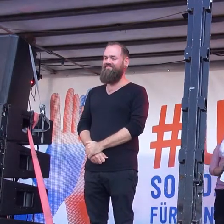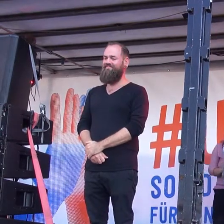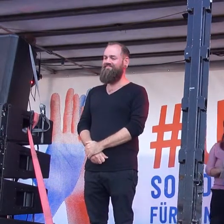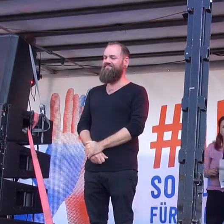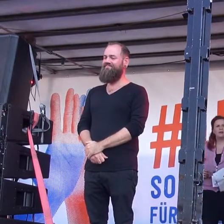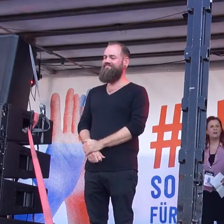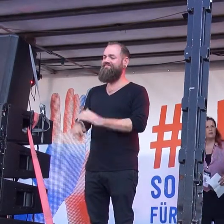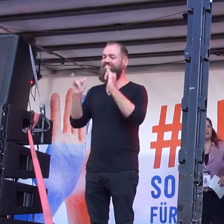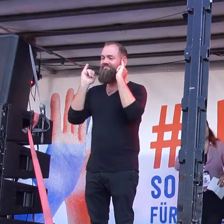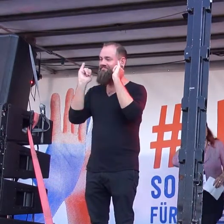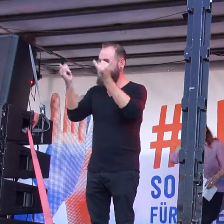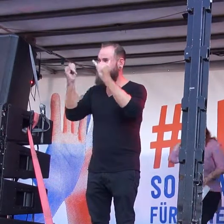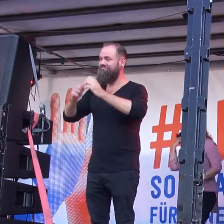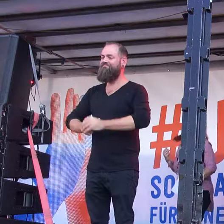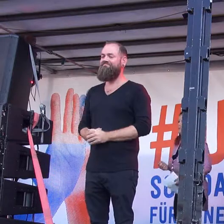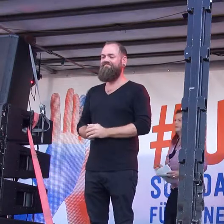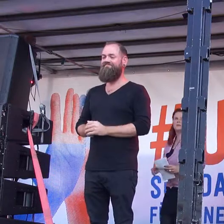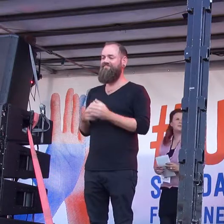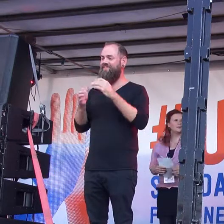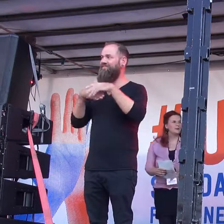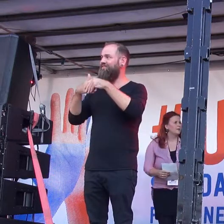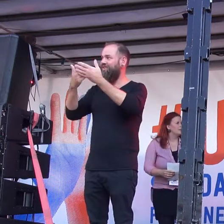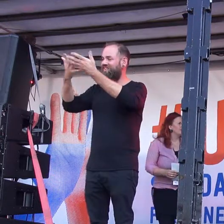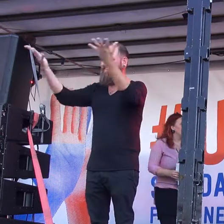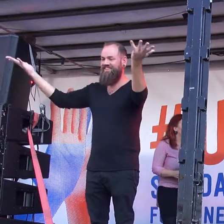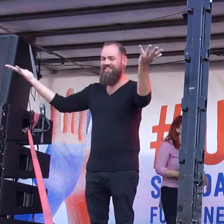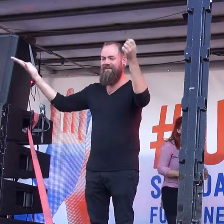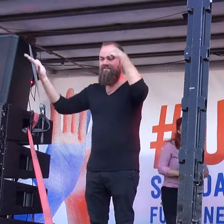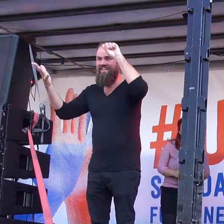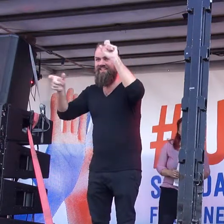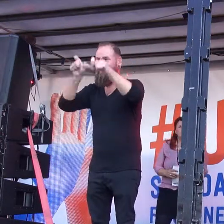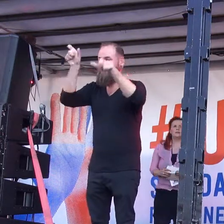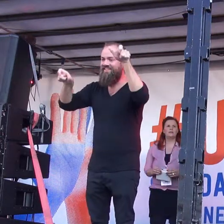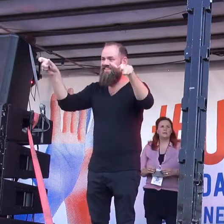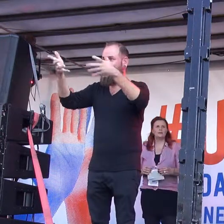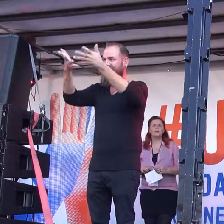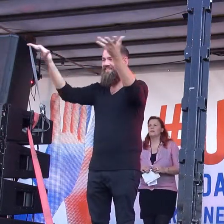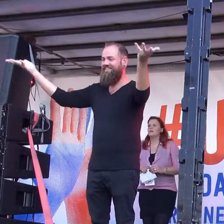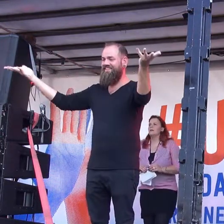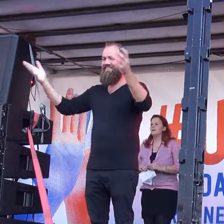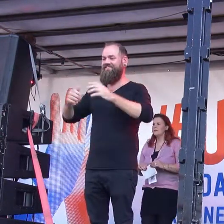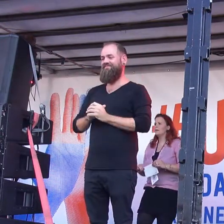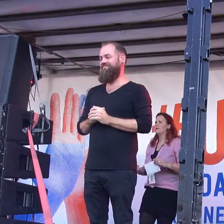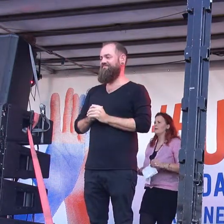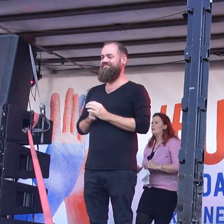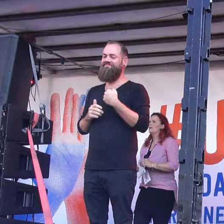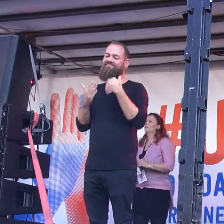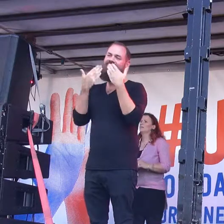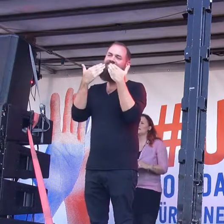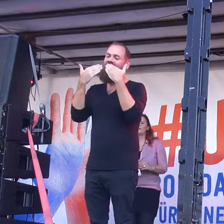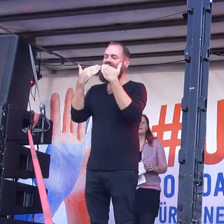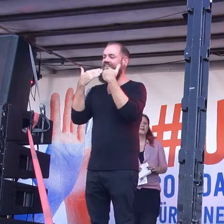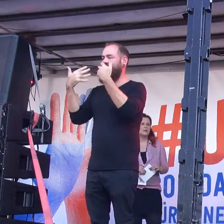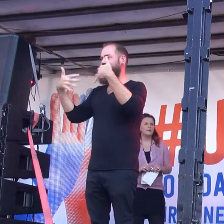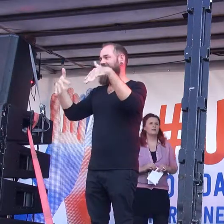liebe freunde und freunde liebe berliner und palina auch familien herzlich in gang für das zahlreiche erscheinen